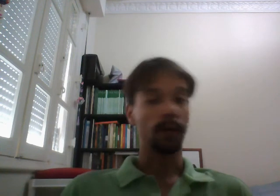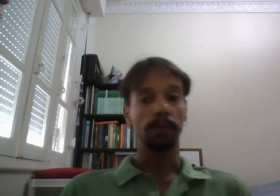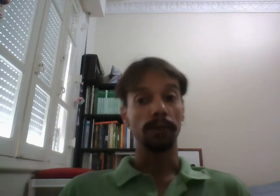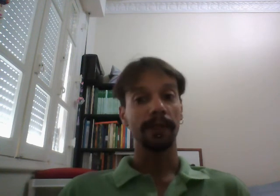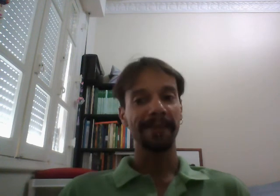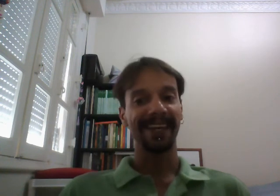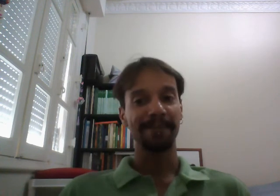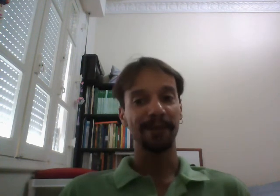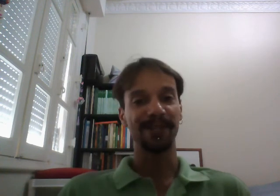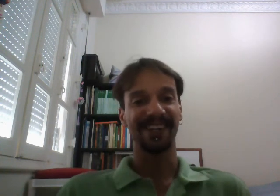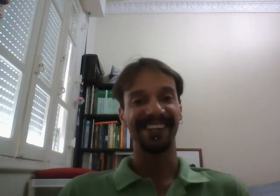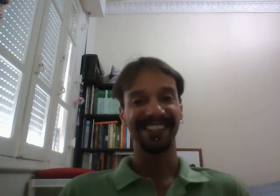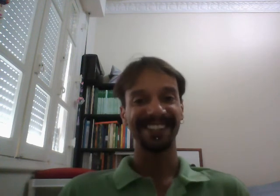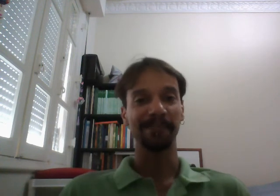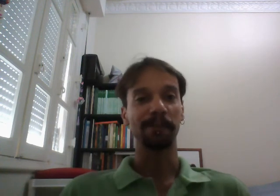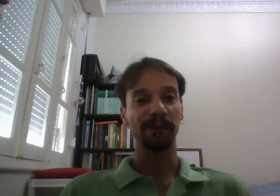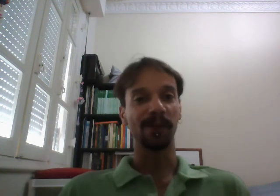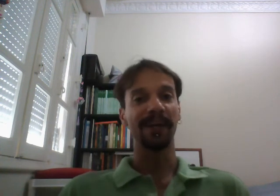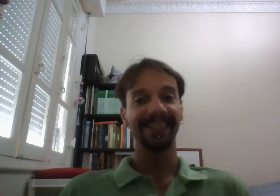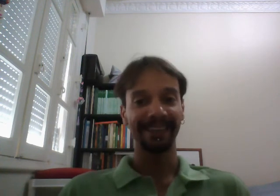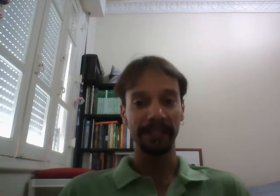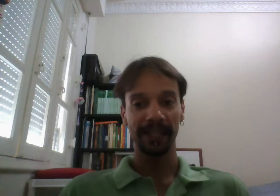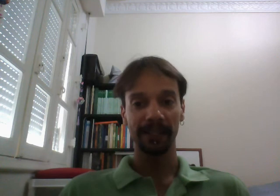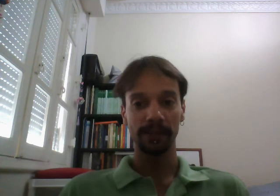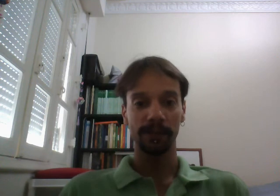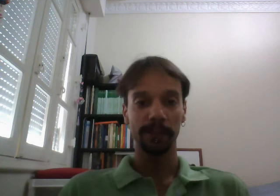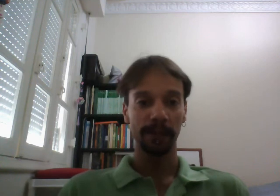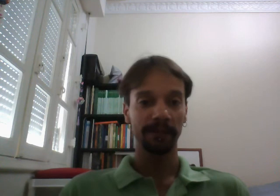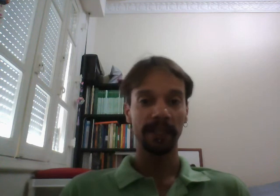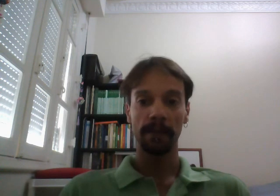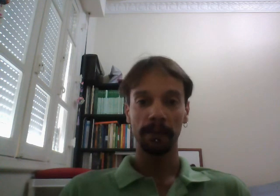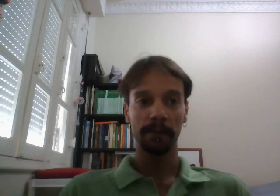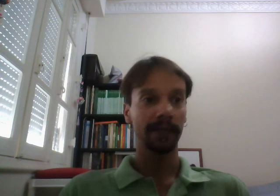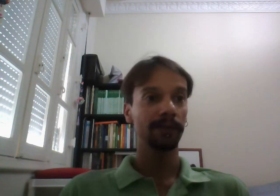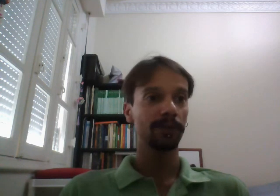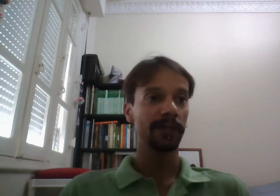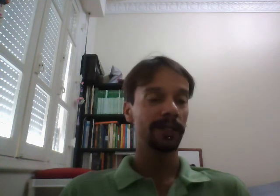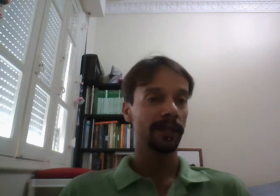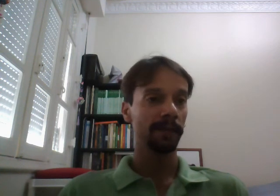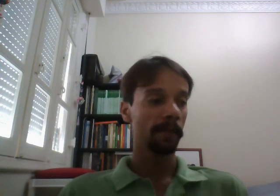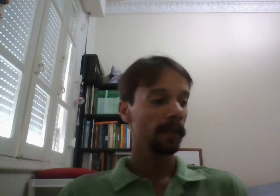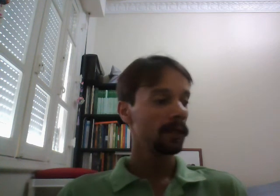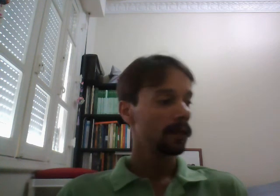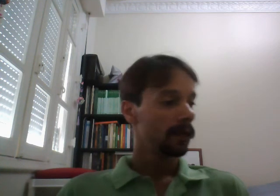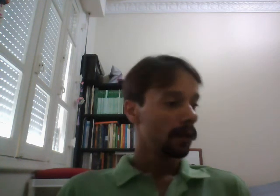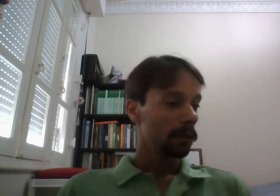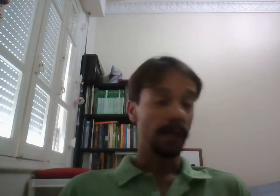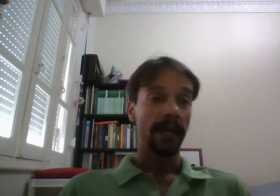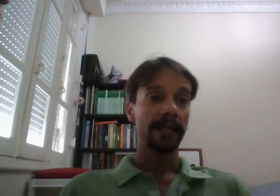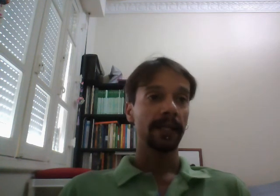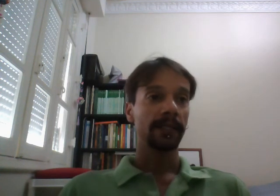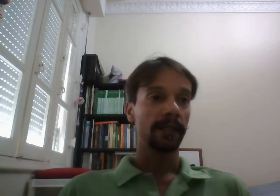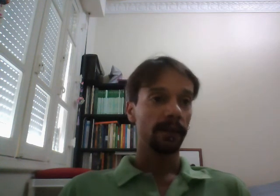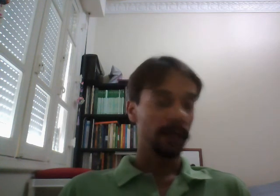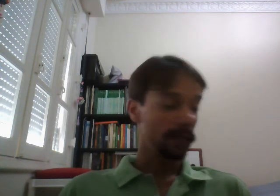Não abusem também, hein, pessoal. Não coloquem lá 30 questões, porque não vai dar para comentar todas, né? Pois bem, essa questão